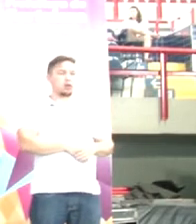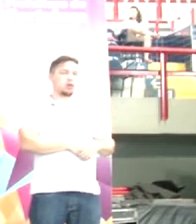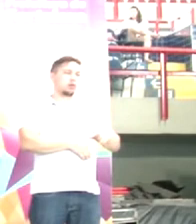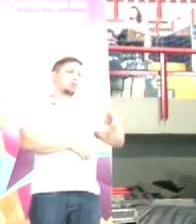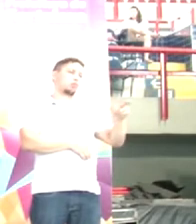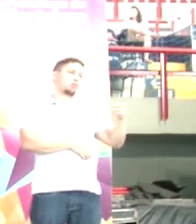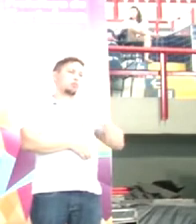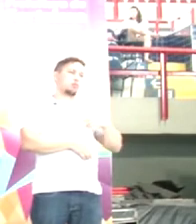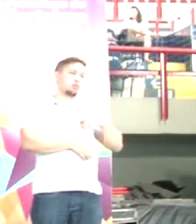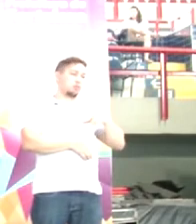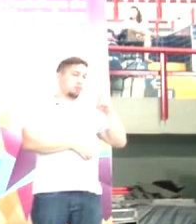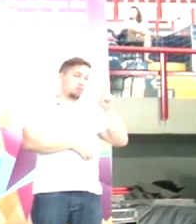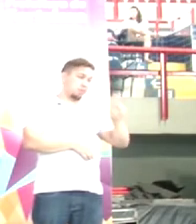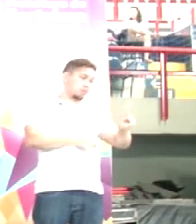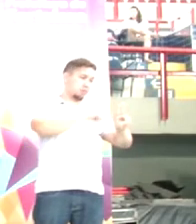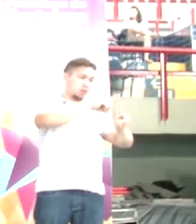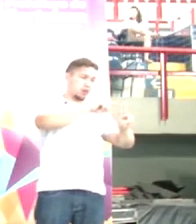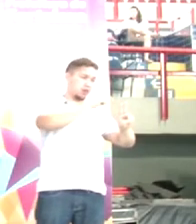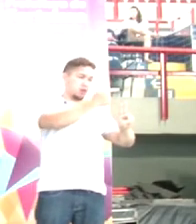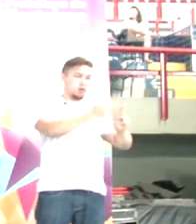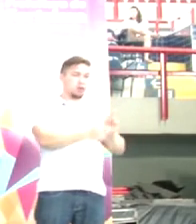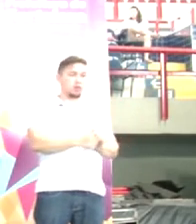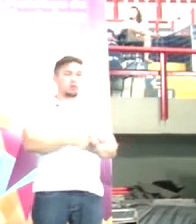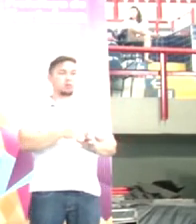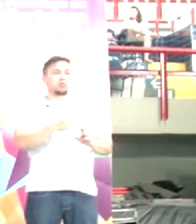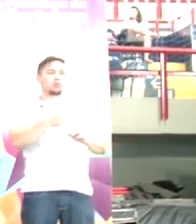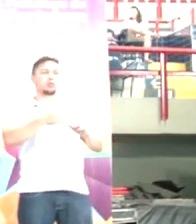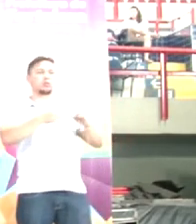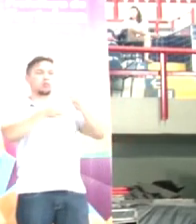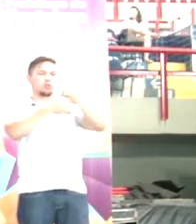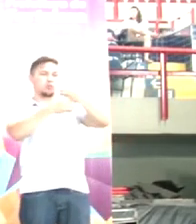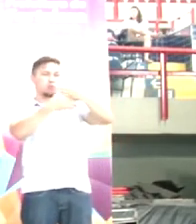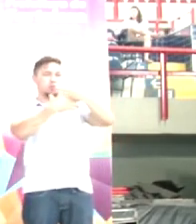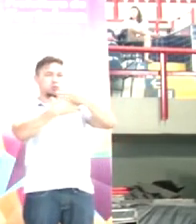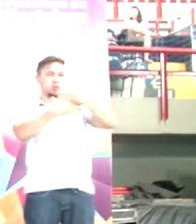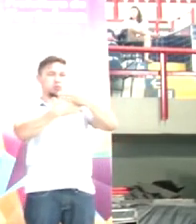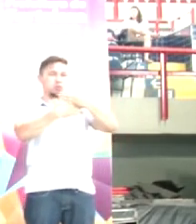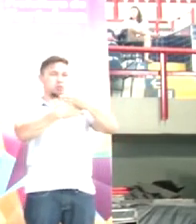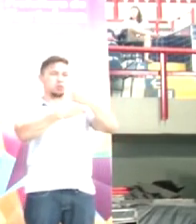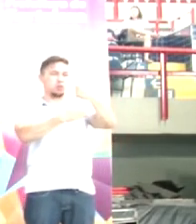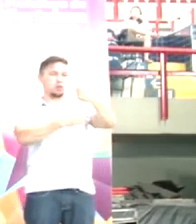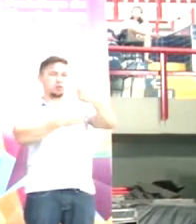ao quadrado. Área lateral do cilindro,